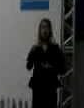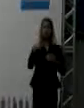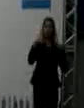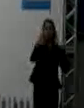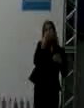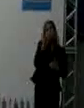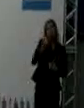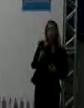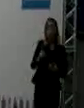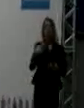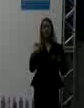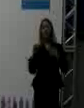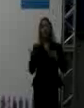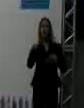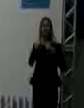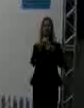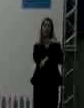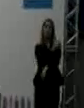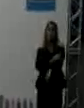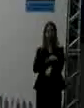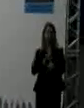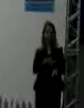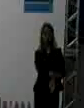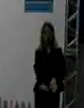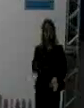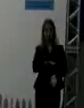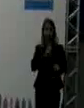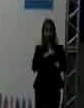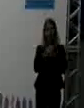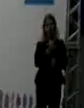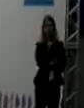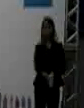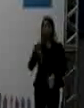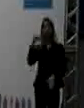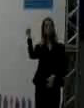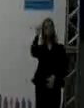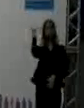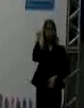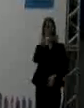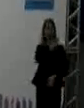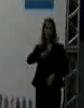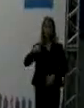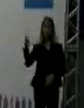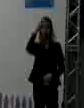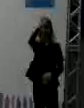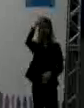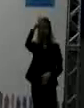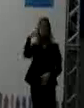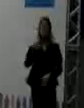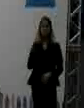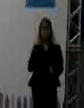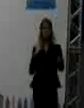correta, que é a questão da educação infantil. Ampliou, eu sei que ampliou, essa tem sido uma prioridade do governo municipal, eu sei porque fiz